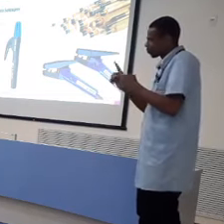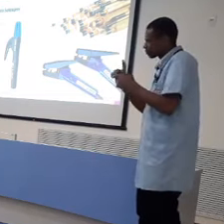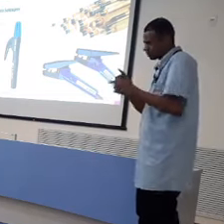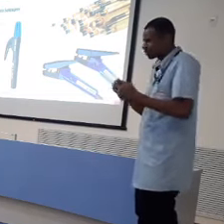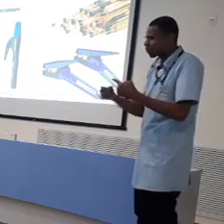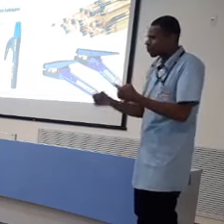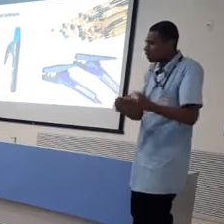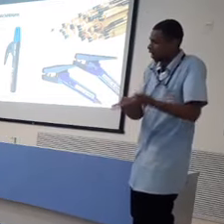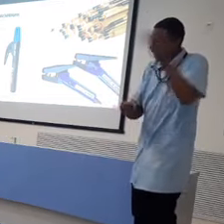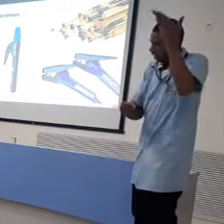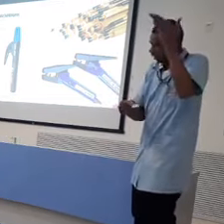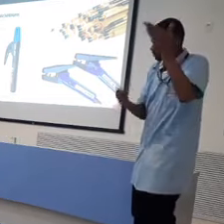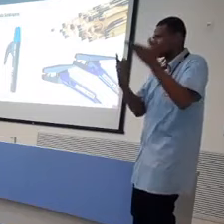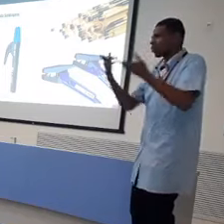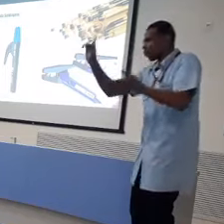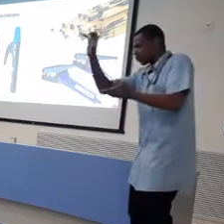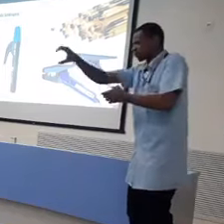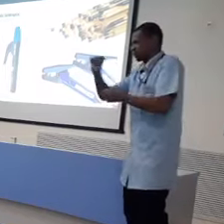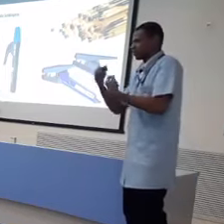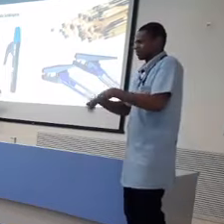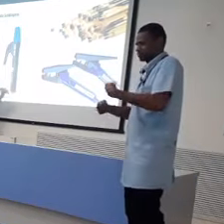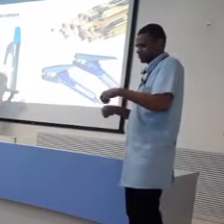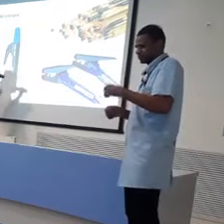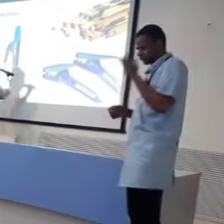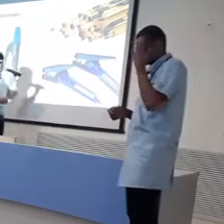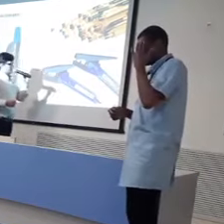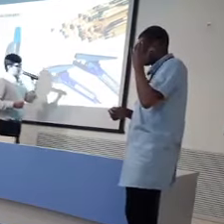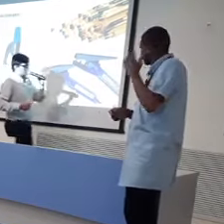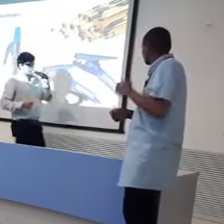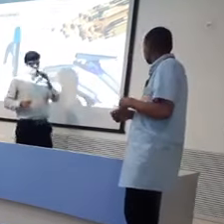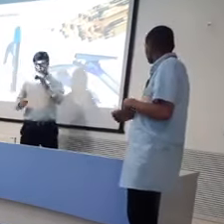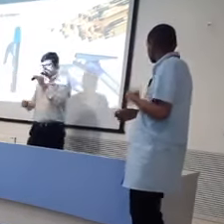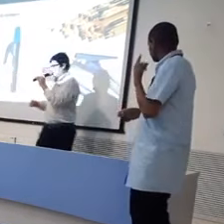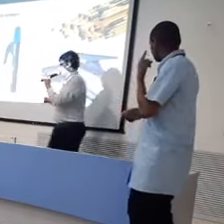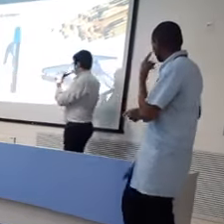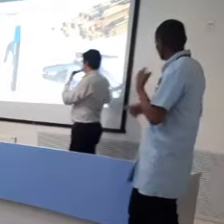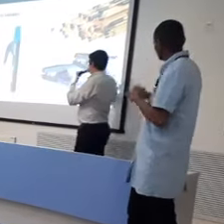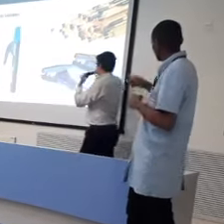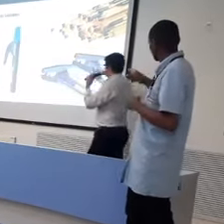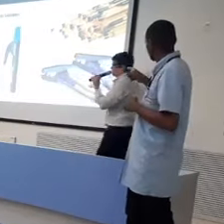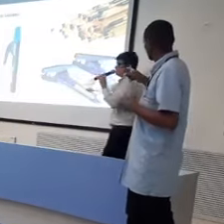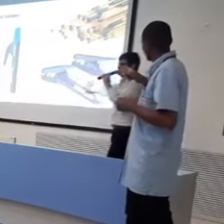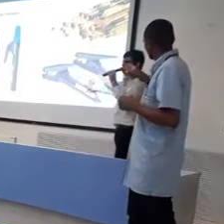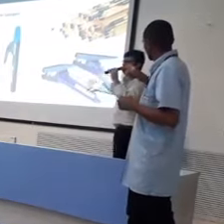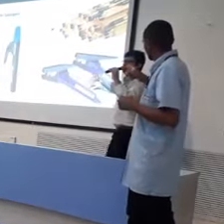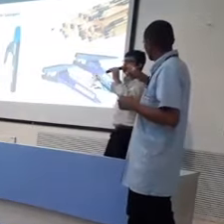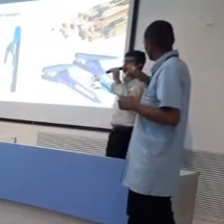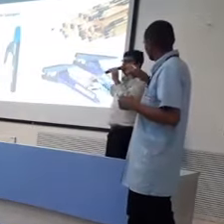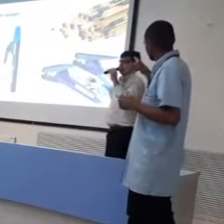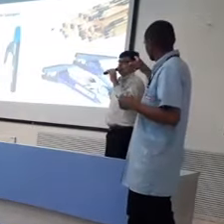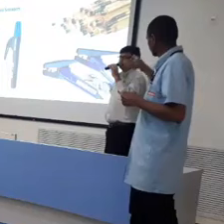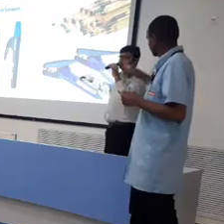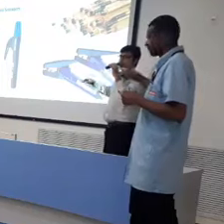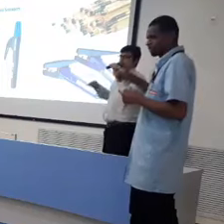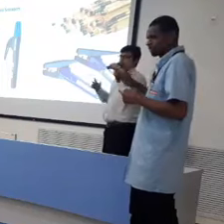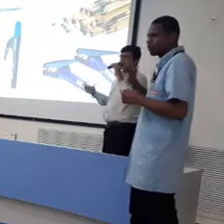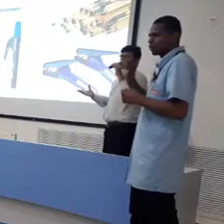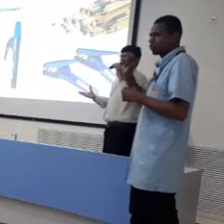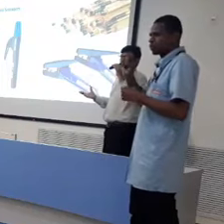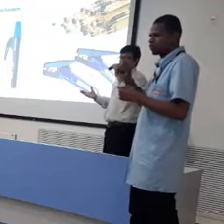sendo realizado. Tá? Por exemplo, pessoal, essa tocha aqui, ó, essa tocha é para